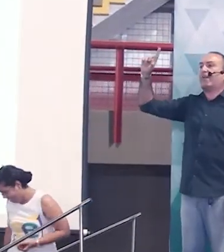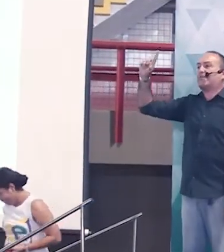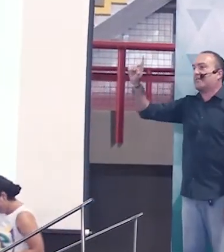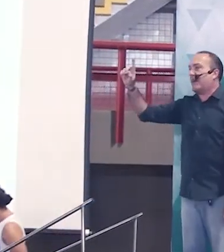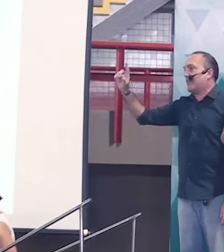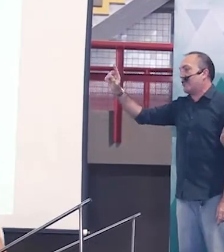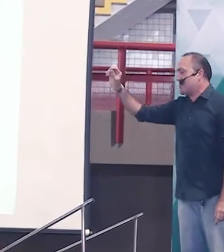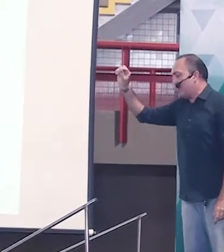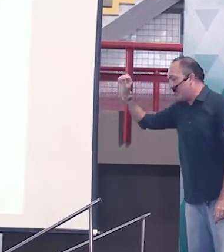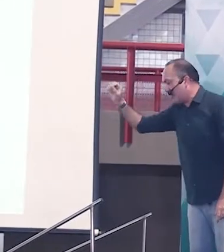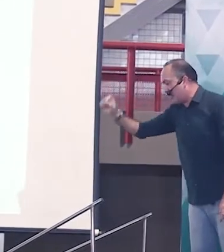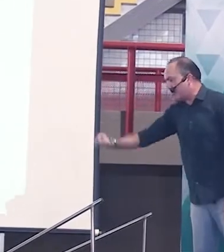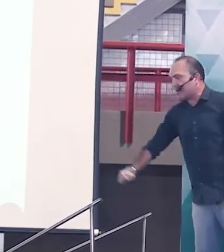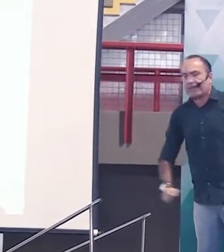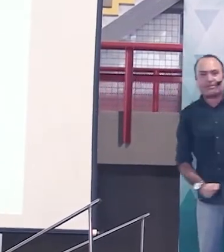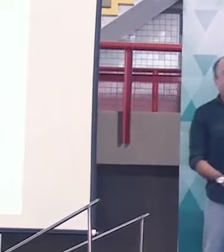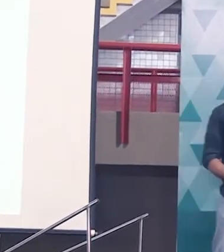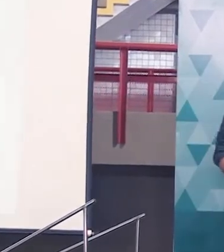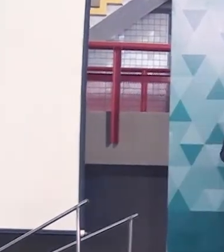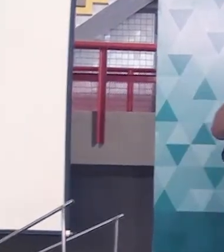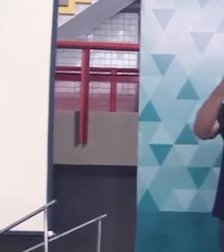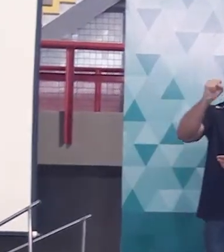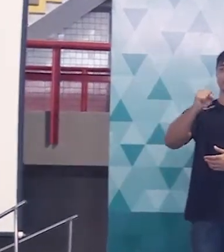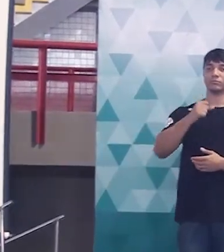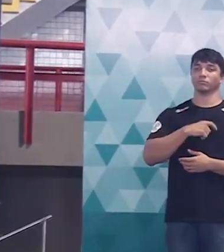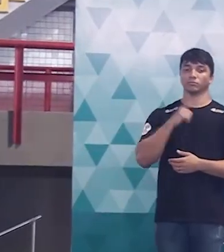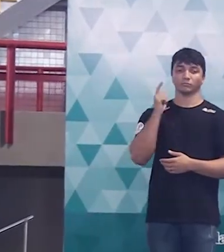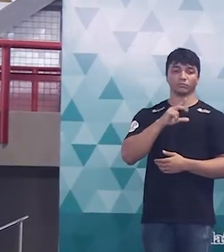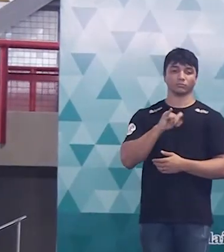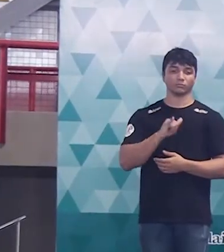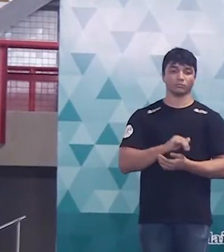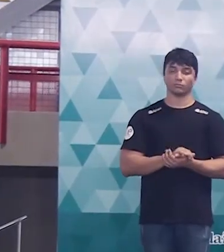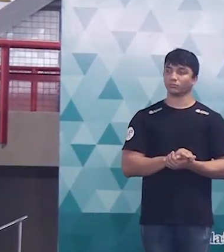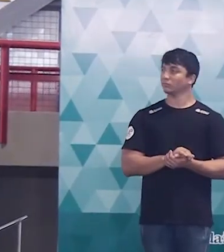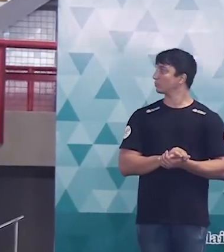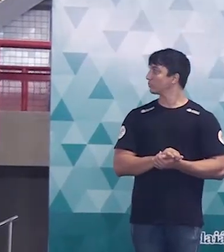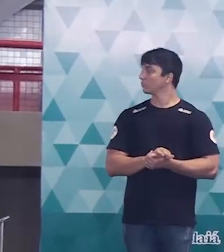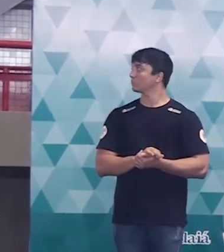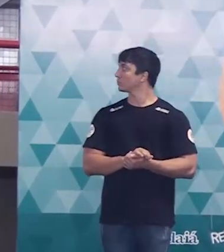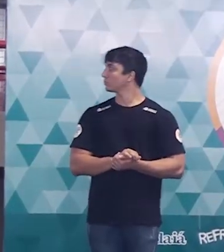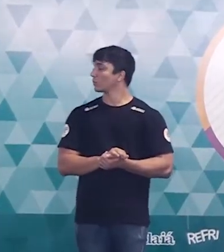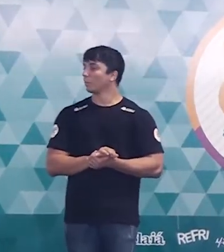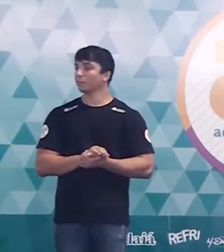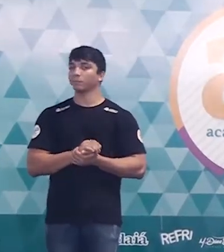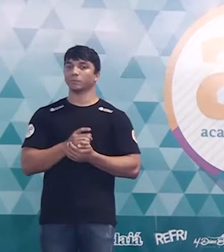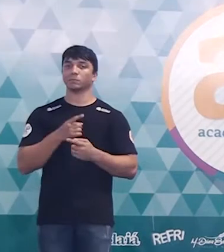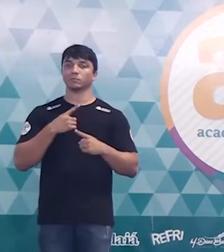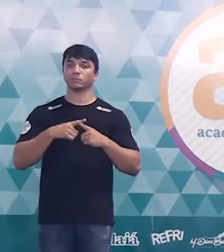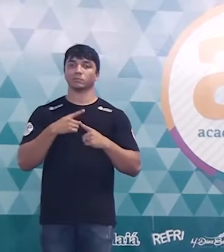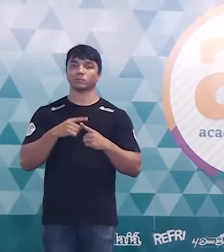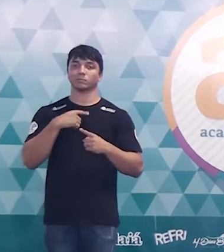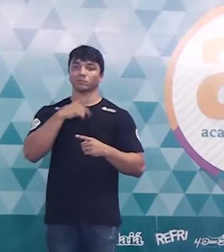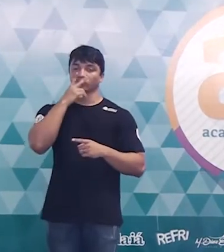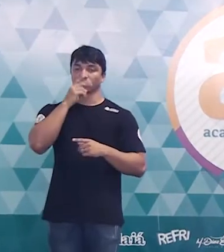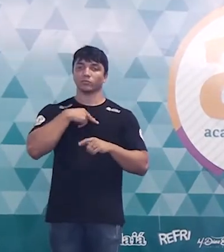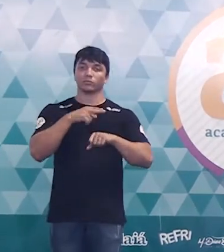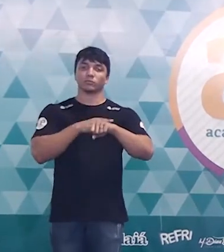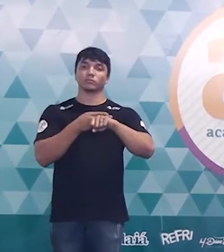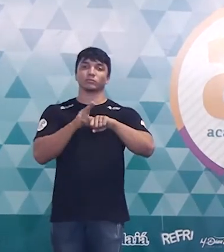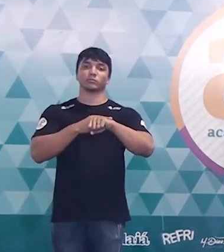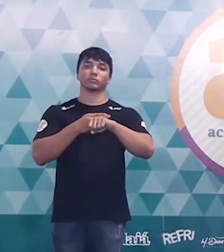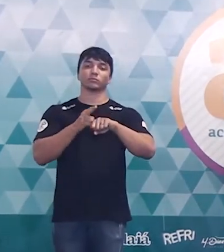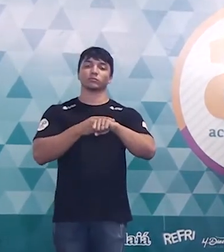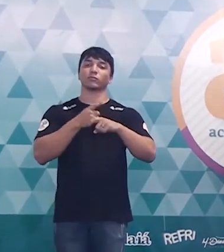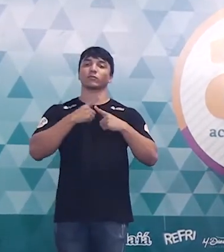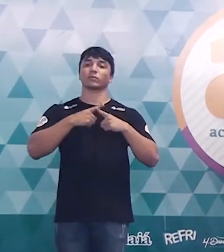futura universitária. 2018 é a vez dela, tá? Bom, mas por que foi que o tio Cancão falou em barra de chocolate?